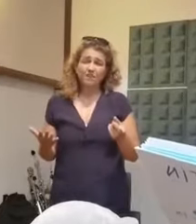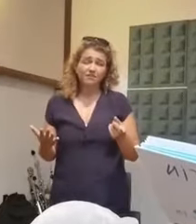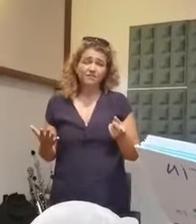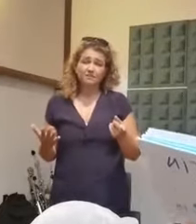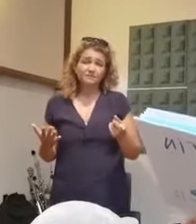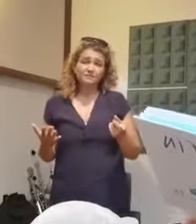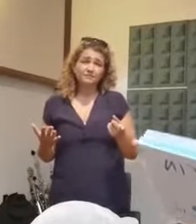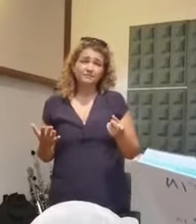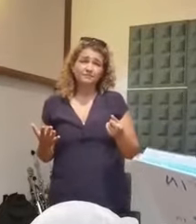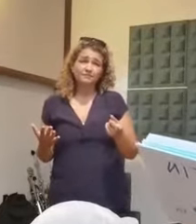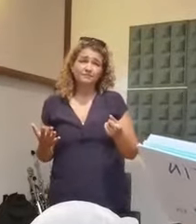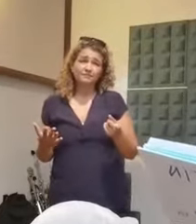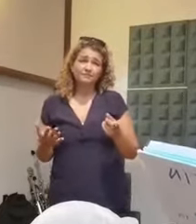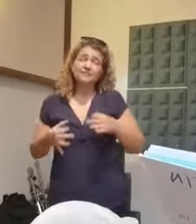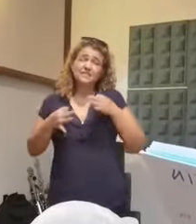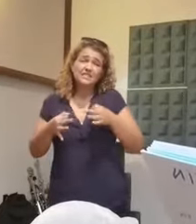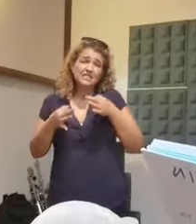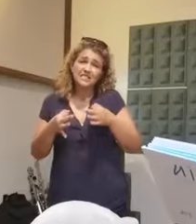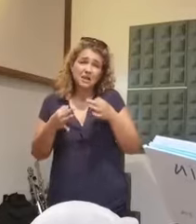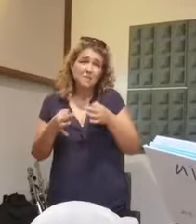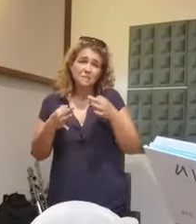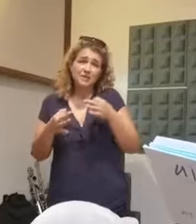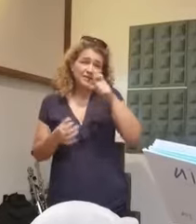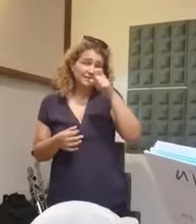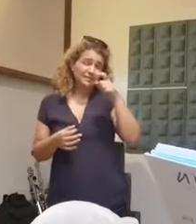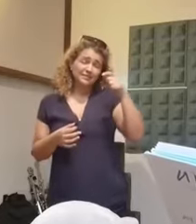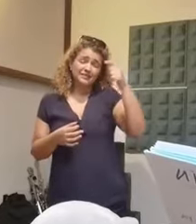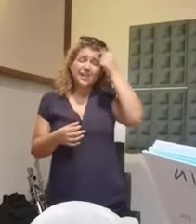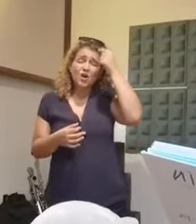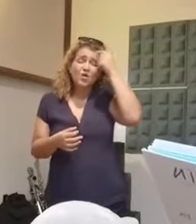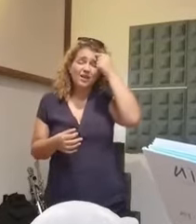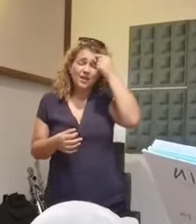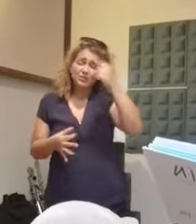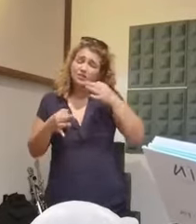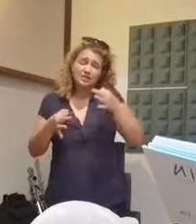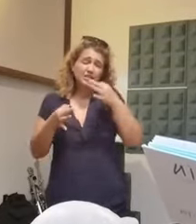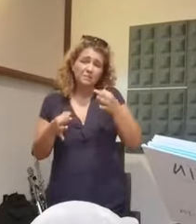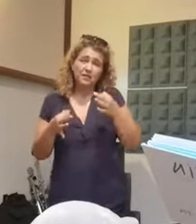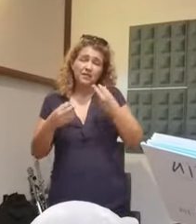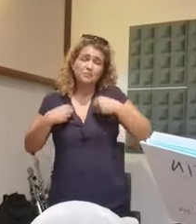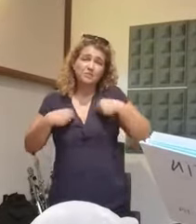Estarás desde este instante en nuestro recuerdo así.